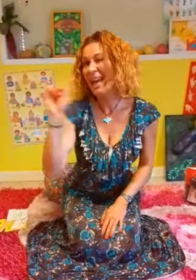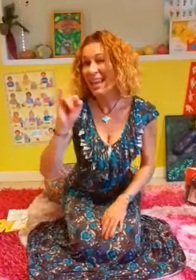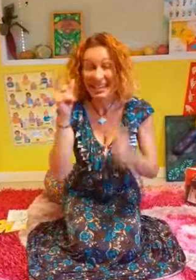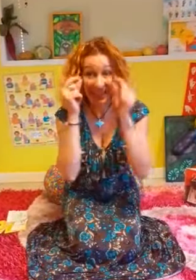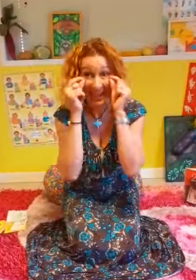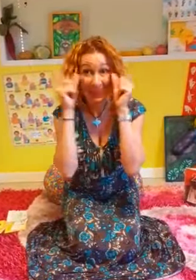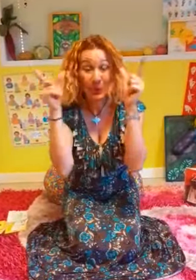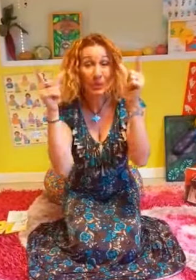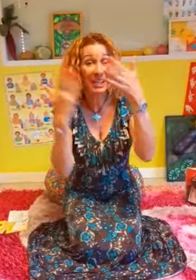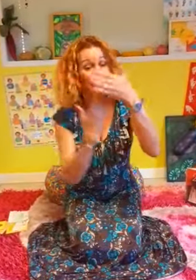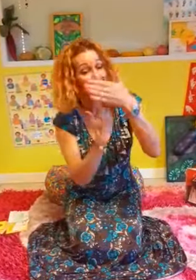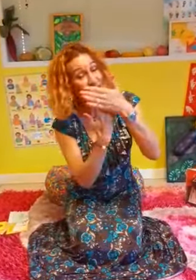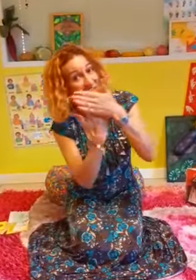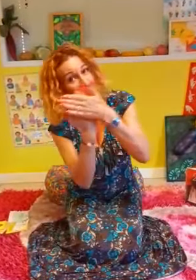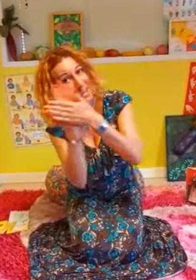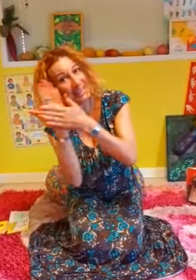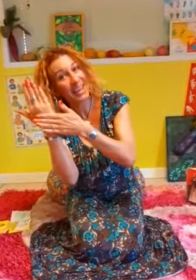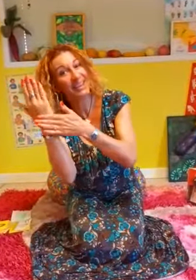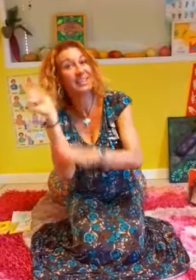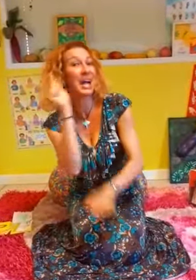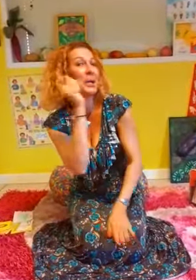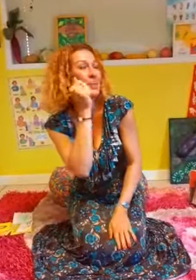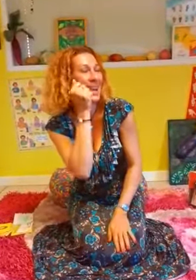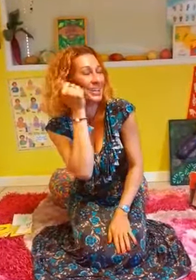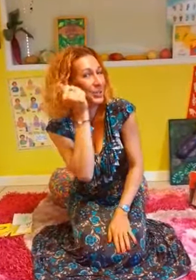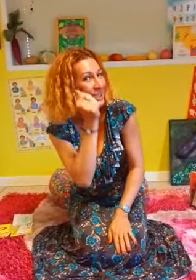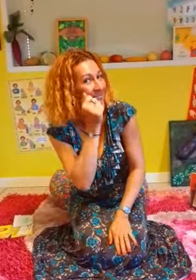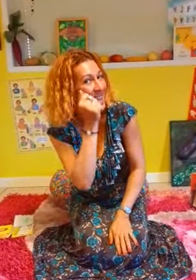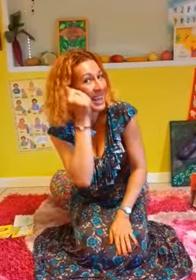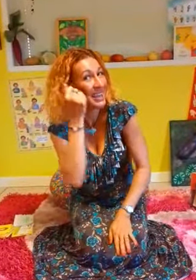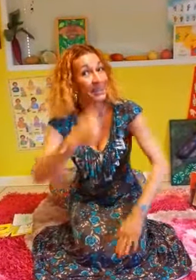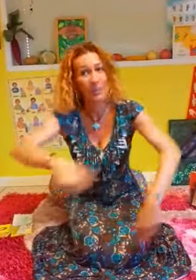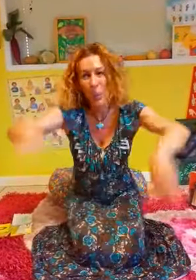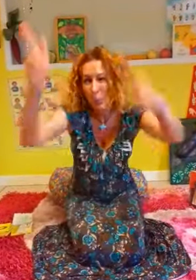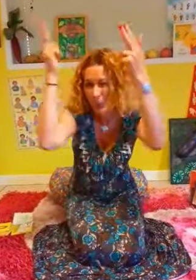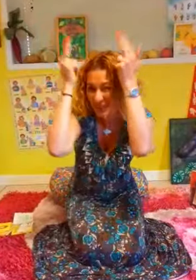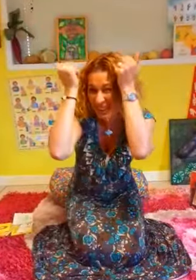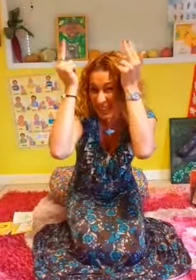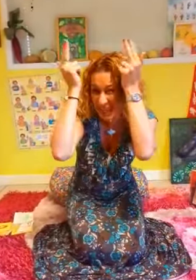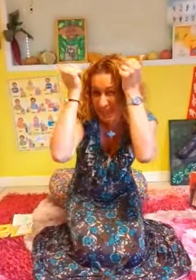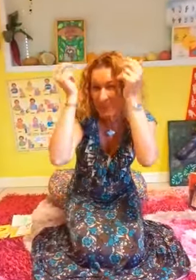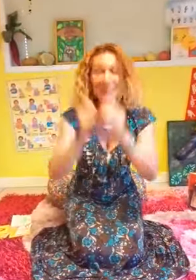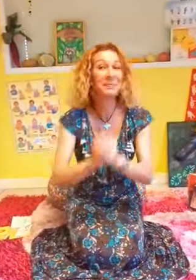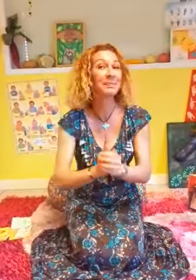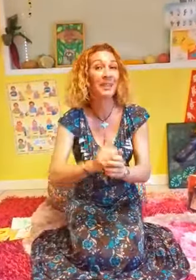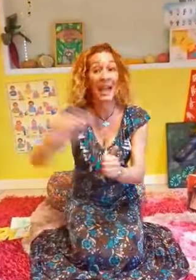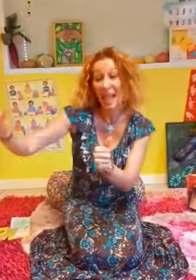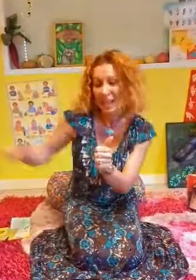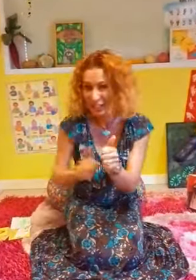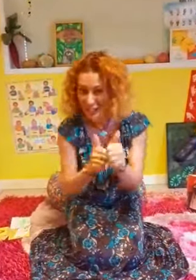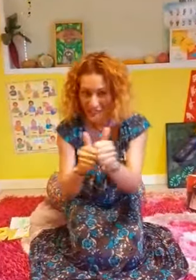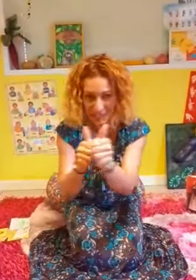Qui me réveille chaque matin, plein de câlins, mon petit lapin. Qui m